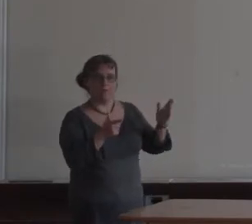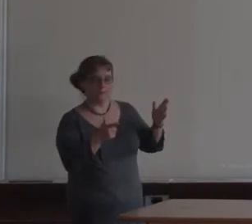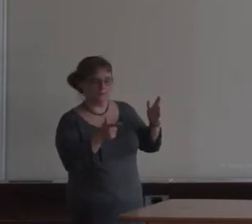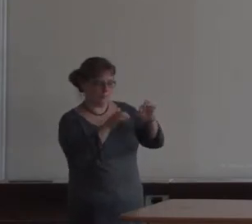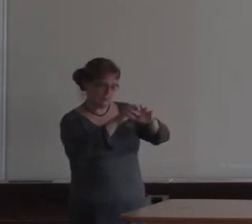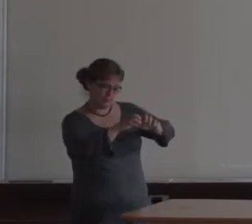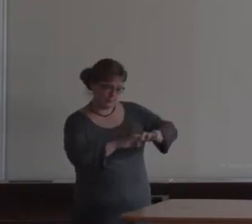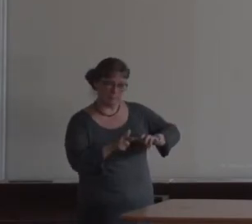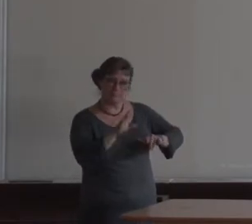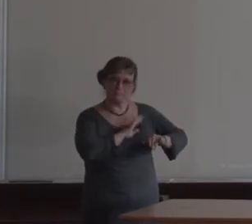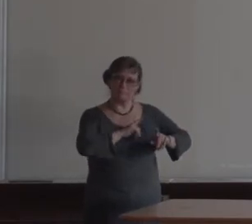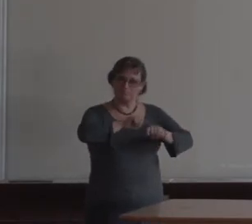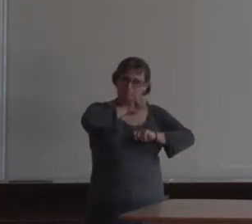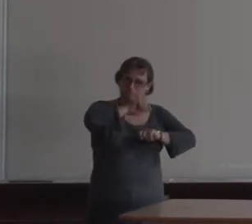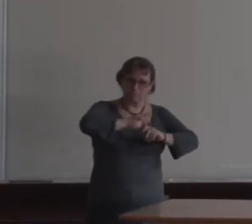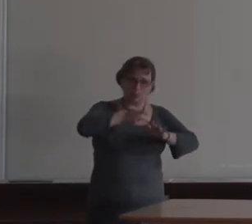Dans le premier,